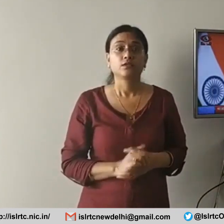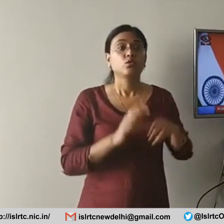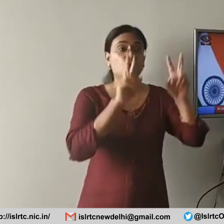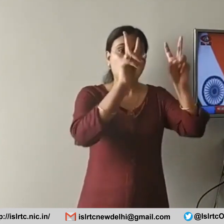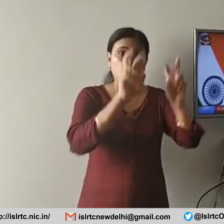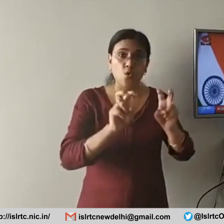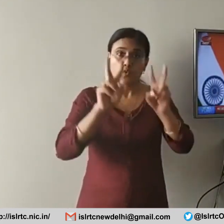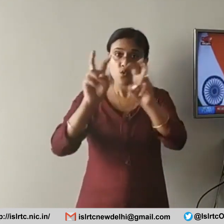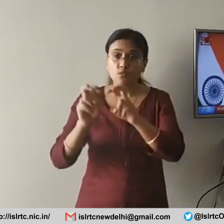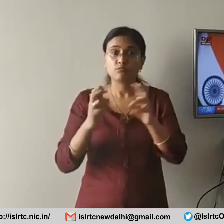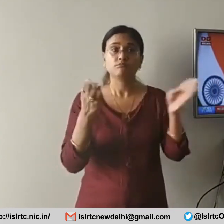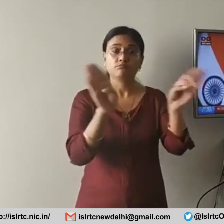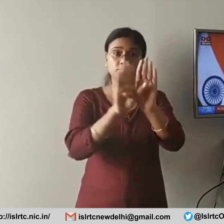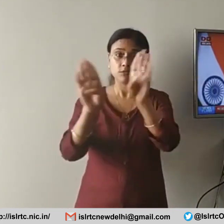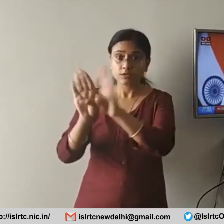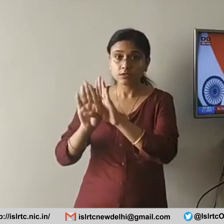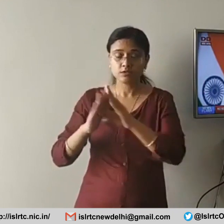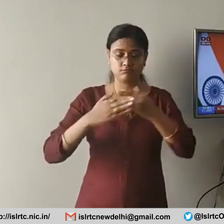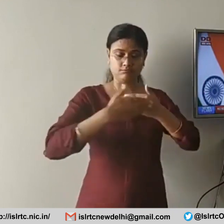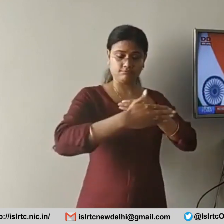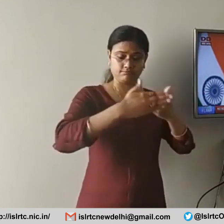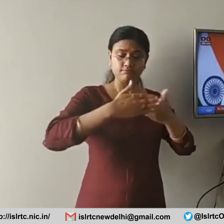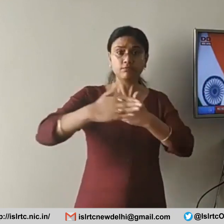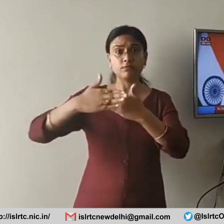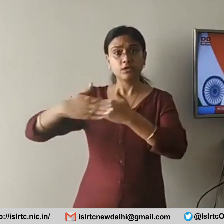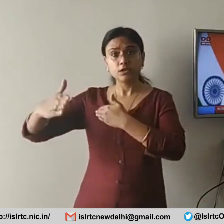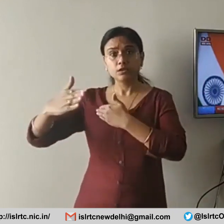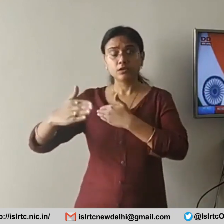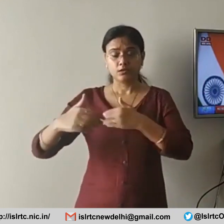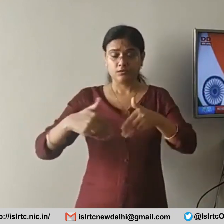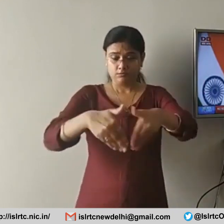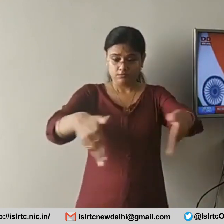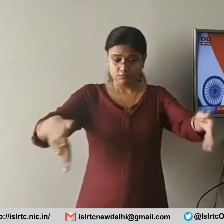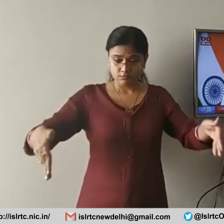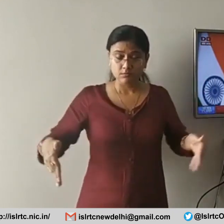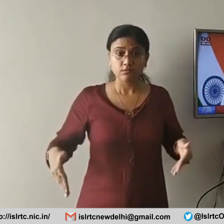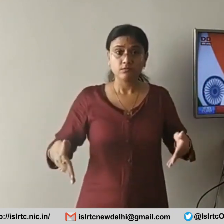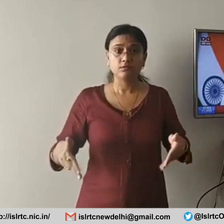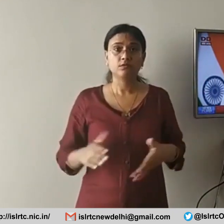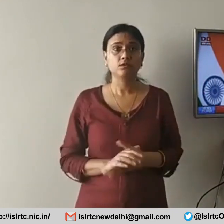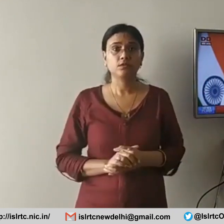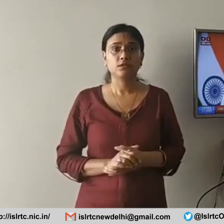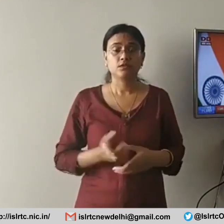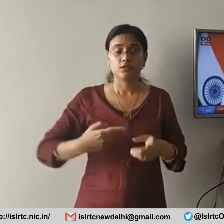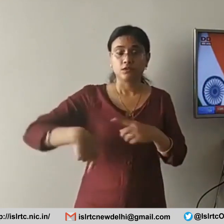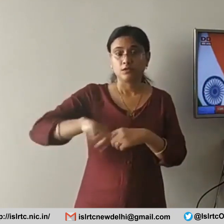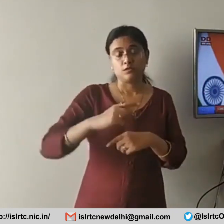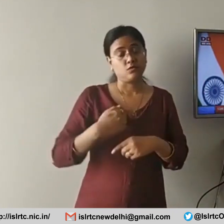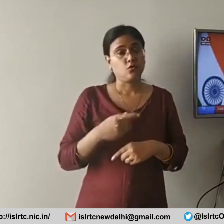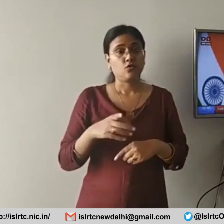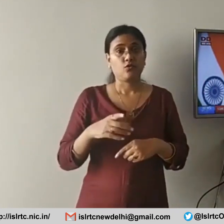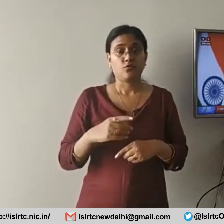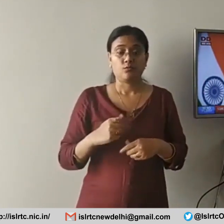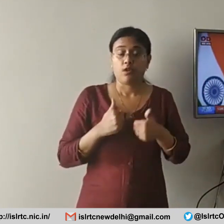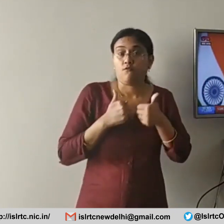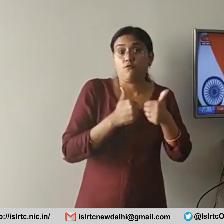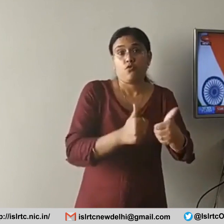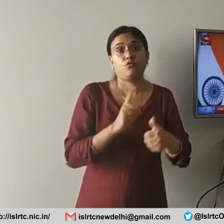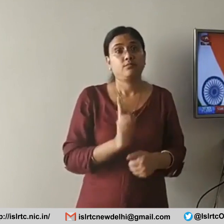लॉकडाउन और सोशल डिस्टेंसिंग की लक्ष्मण रेखा का पूरी तरह पालन करें।